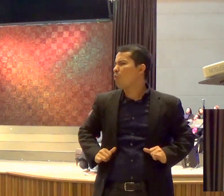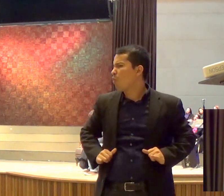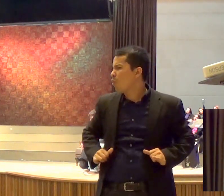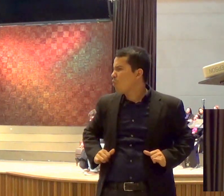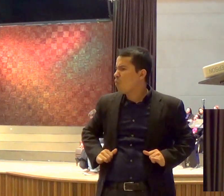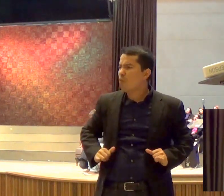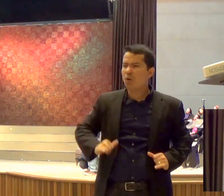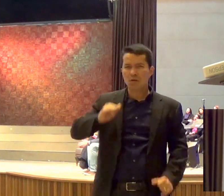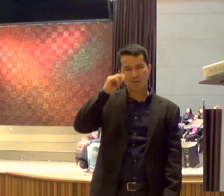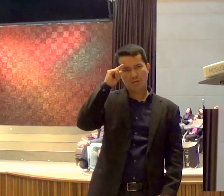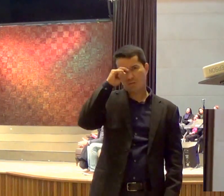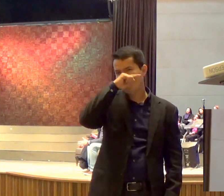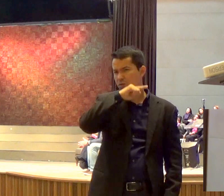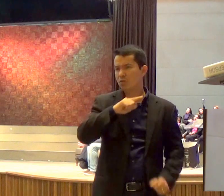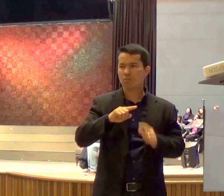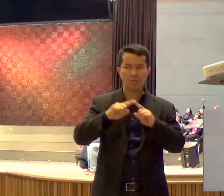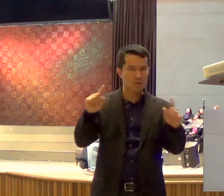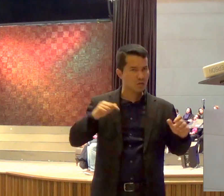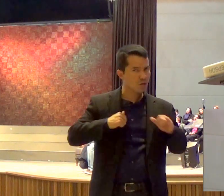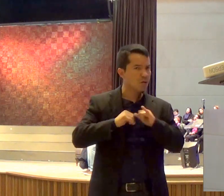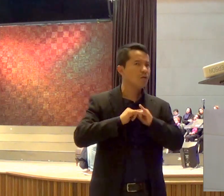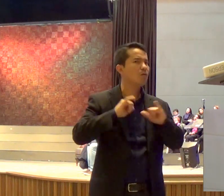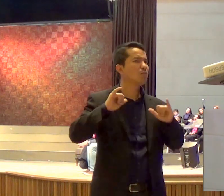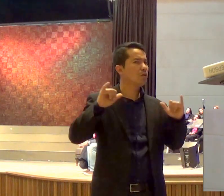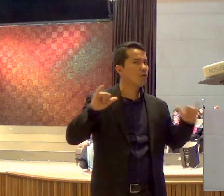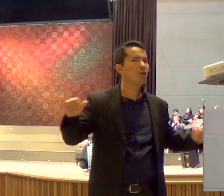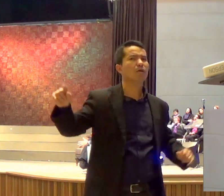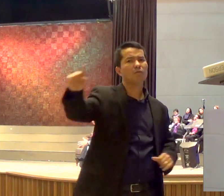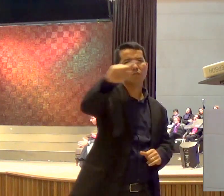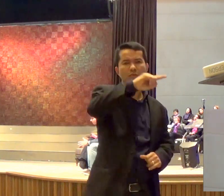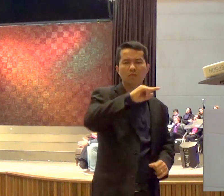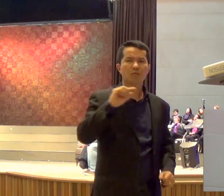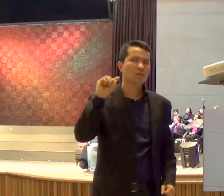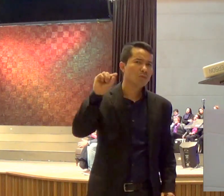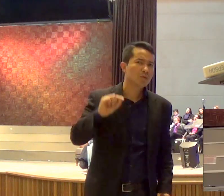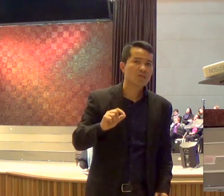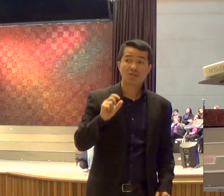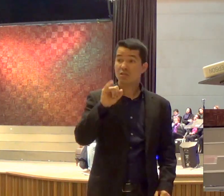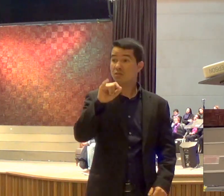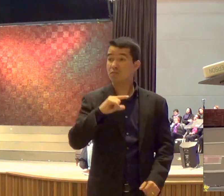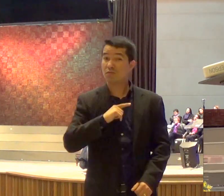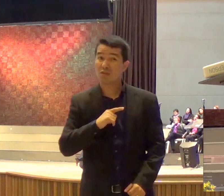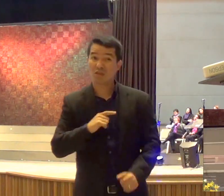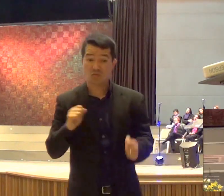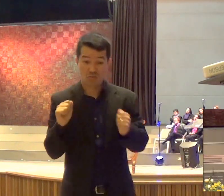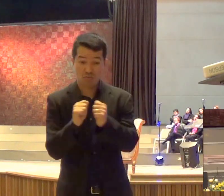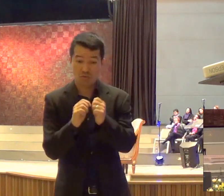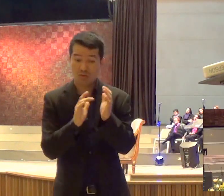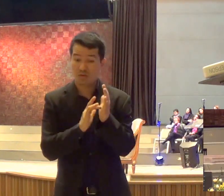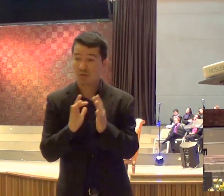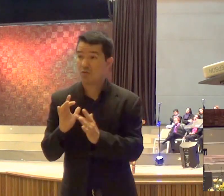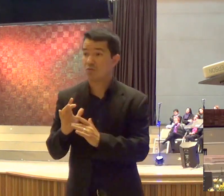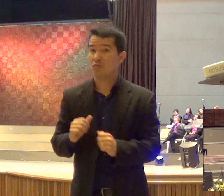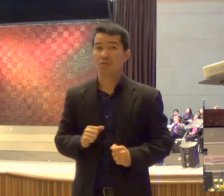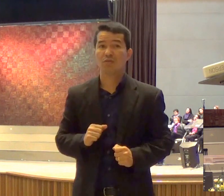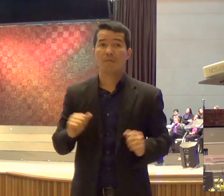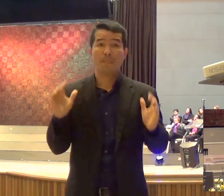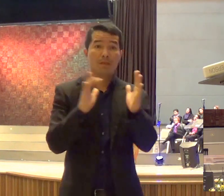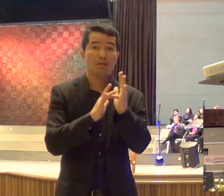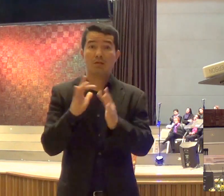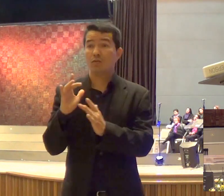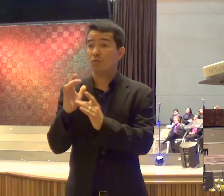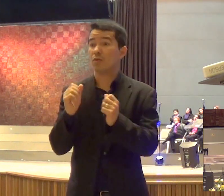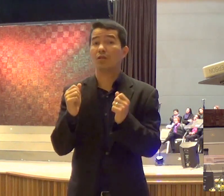eu quero dizer para você que caminhar com Cristo nos dá um alicerce